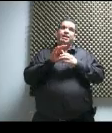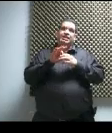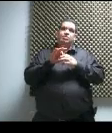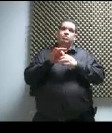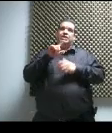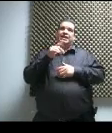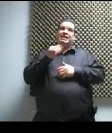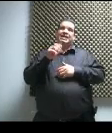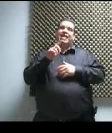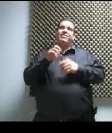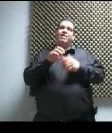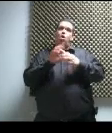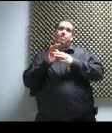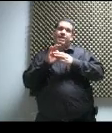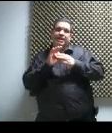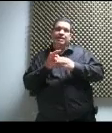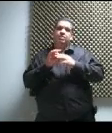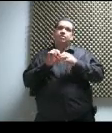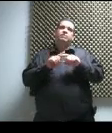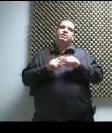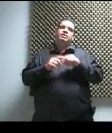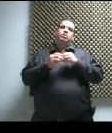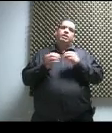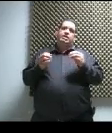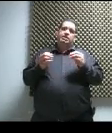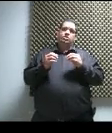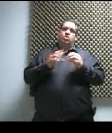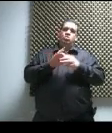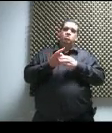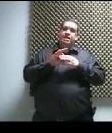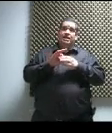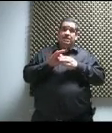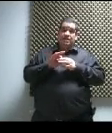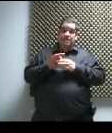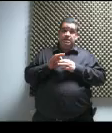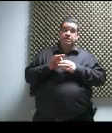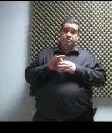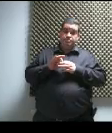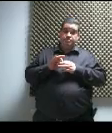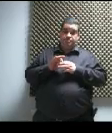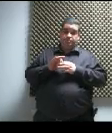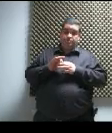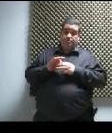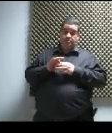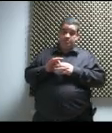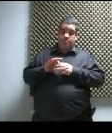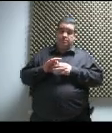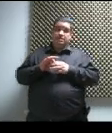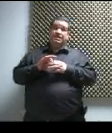Cooperativas y otras organizaciones y organismos cooperativos, se dan a la tarea